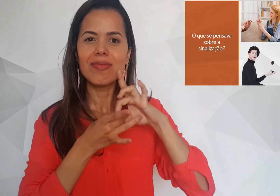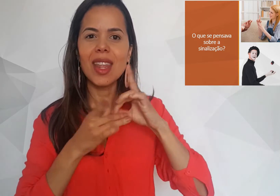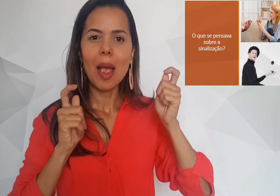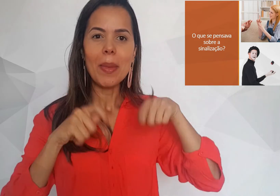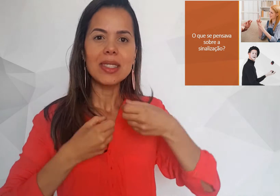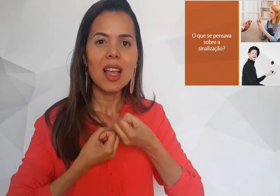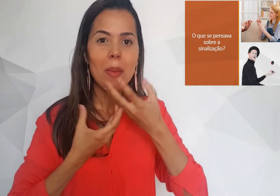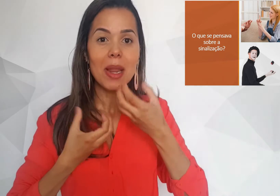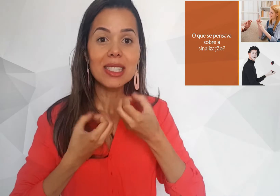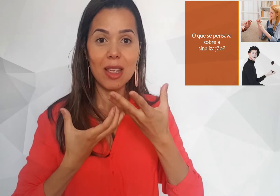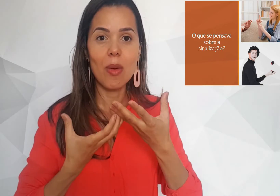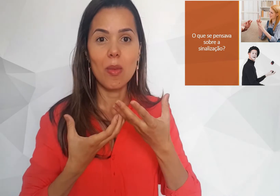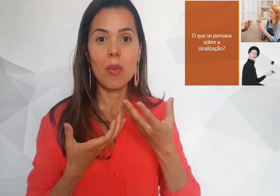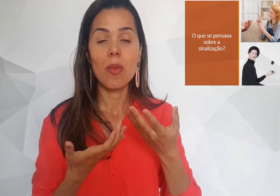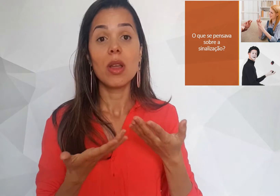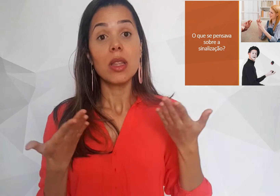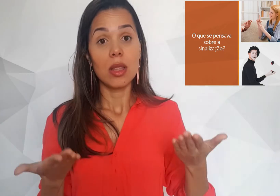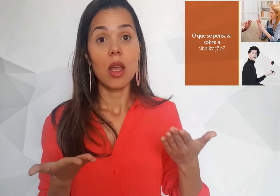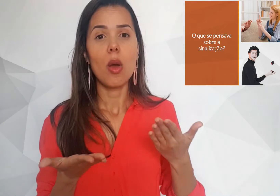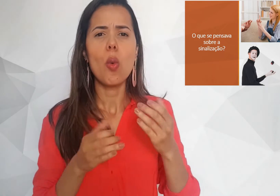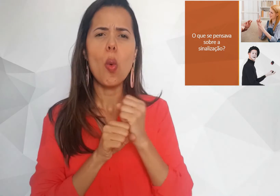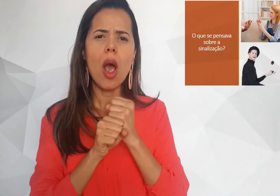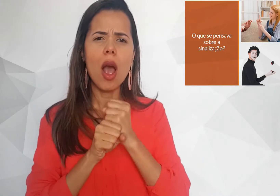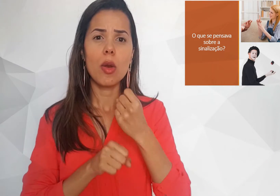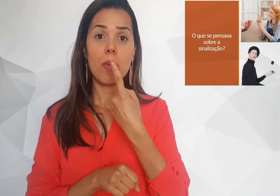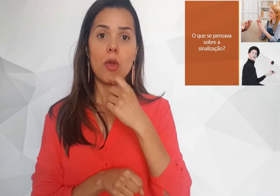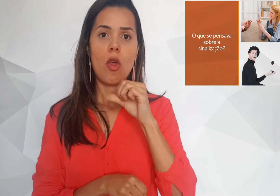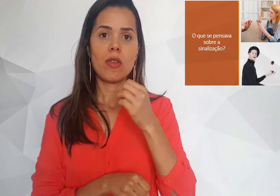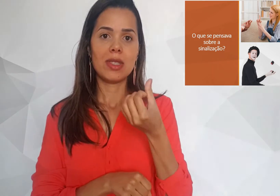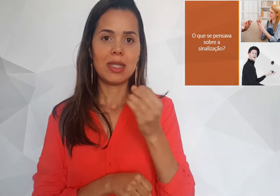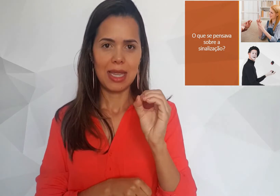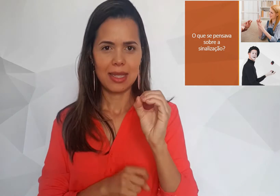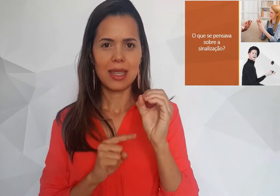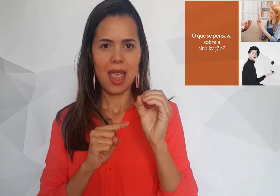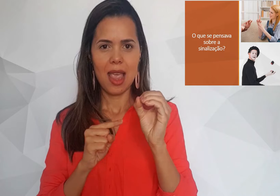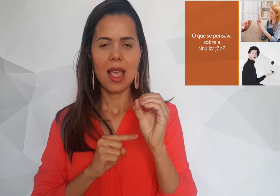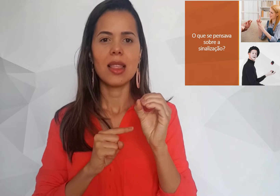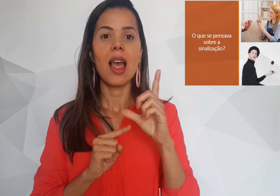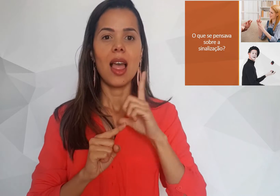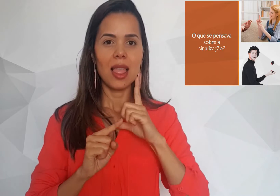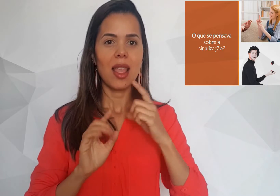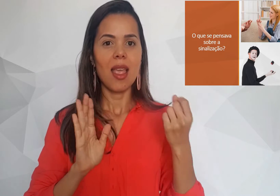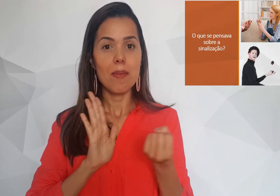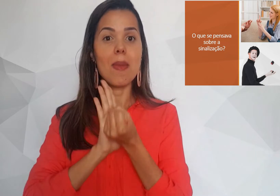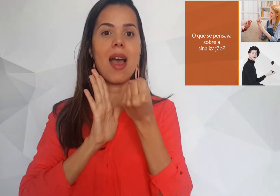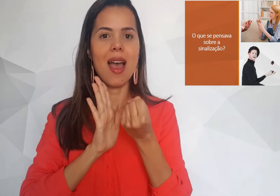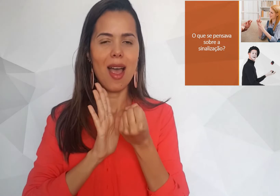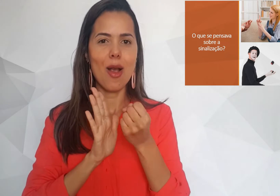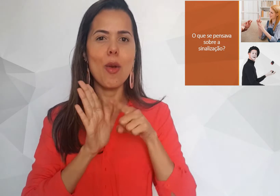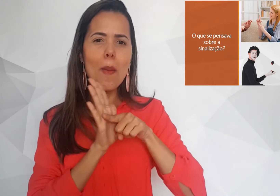linguagem humana. Então, nós temos, a partir do ano de 1960, registro de trabalhos